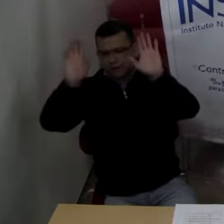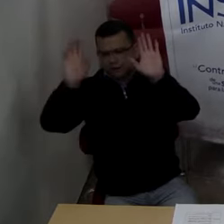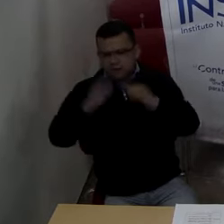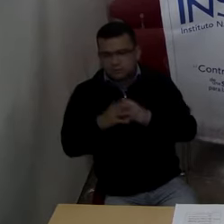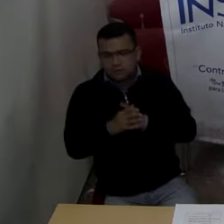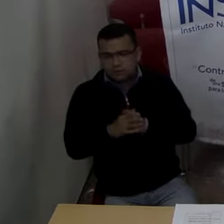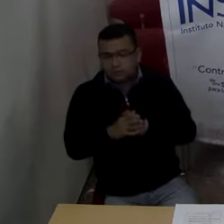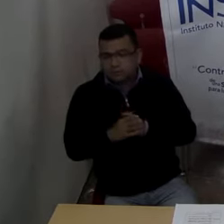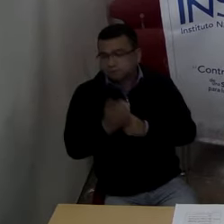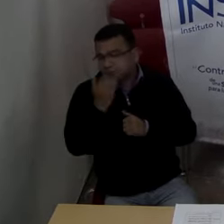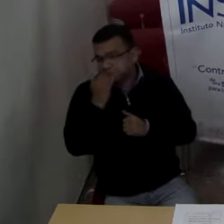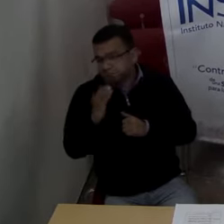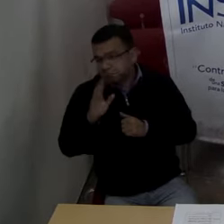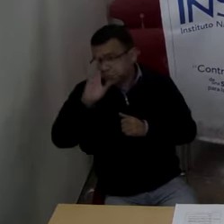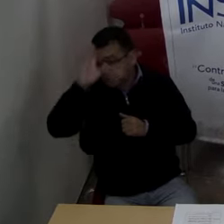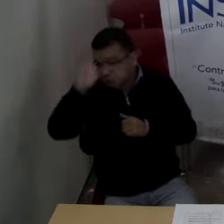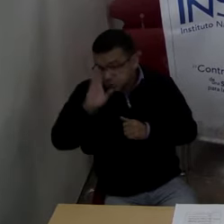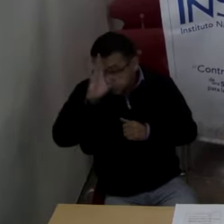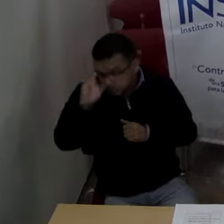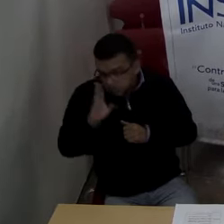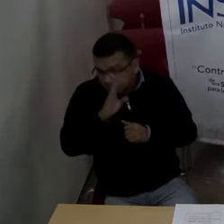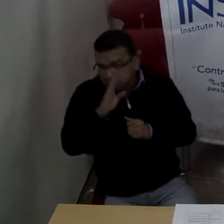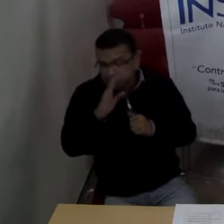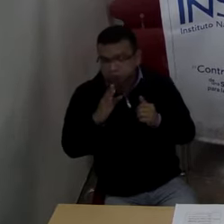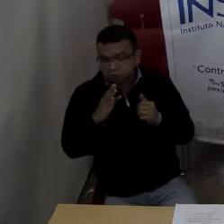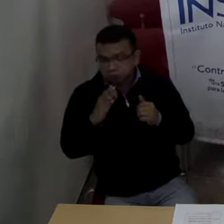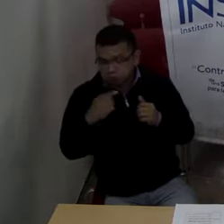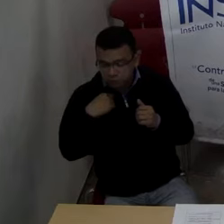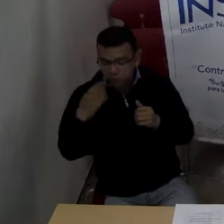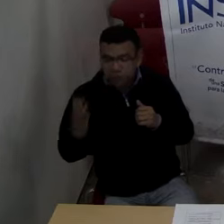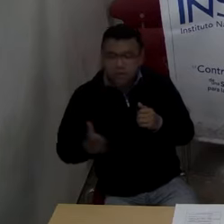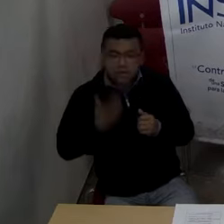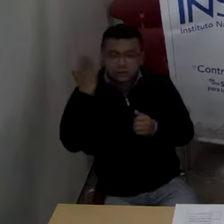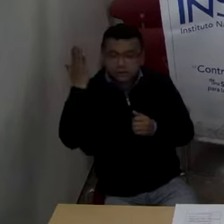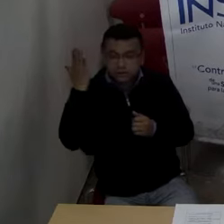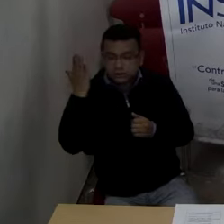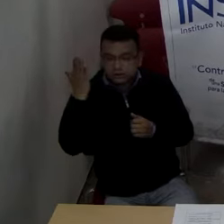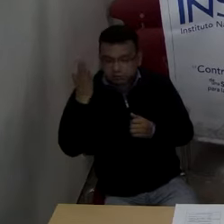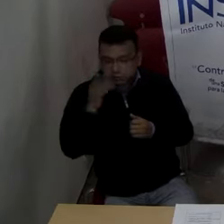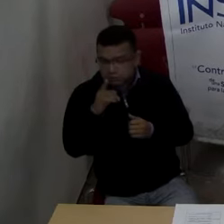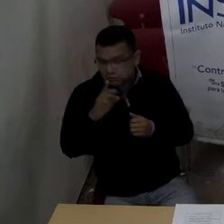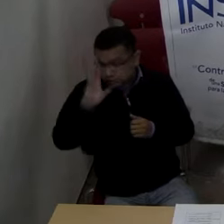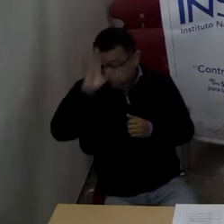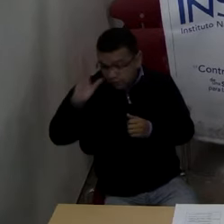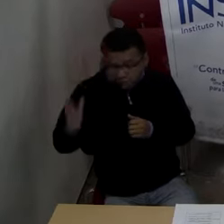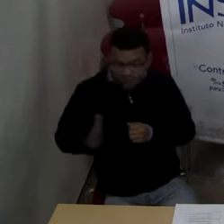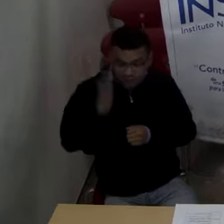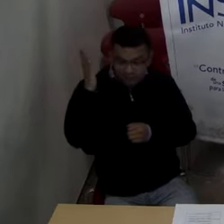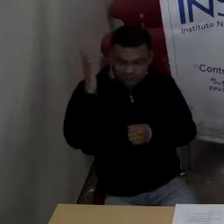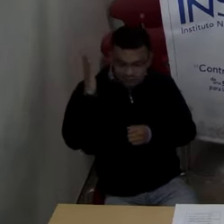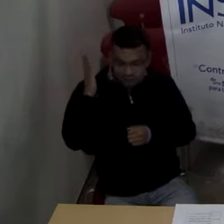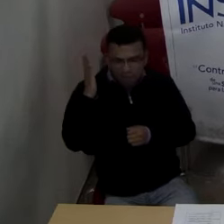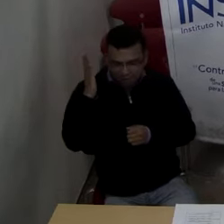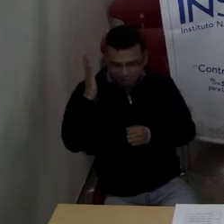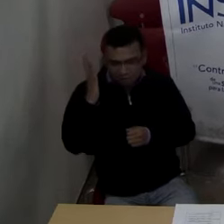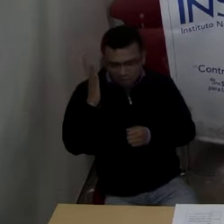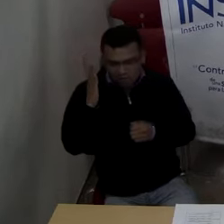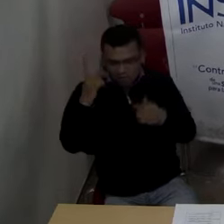como las costumbres que van a determinar la salud de un sujeto y también de un colectivo,